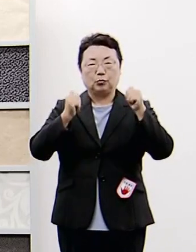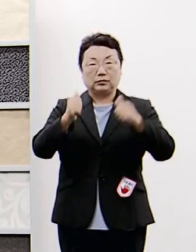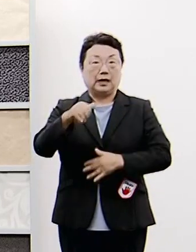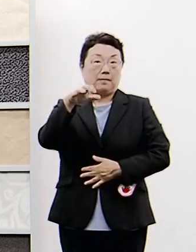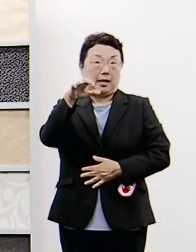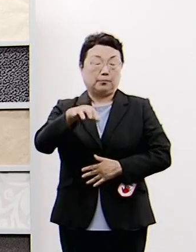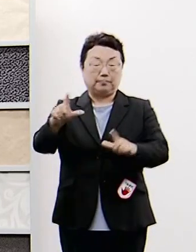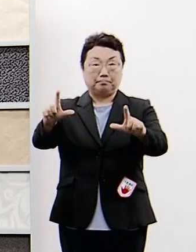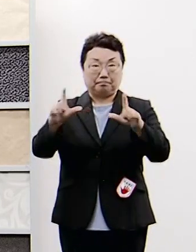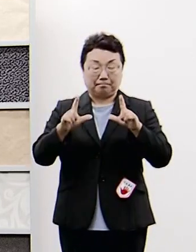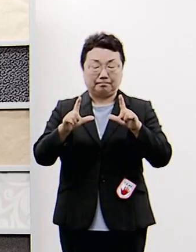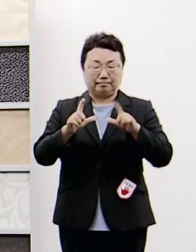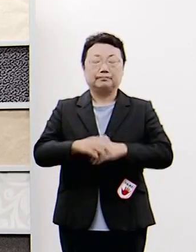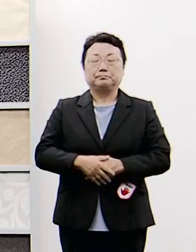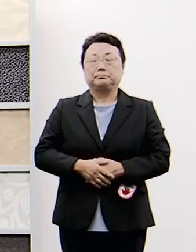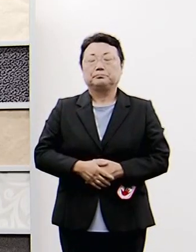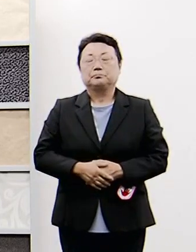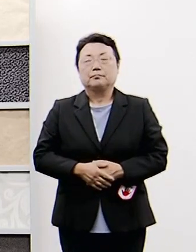た